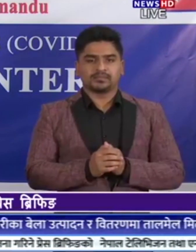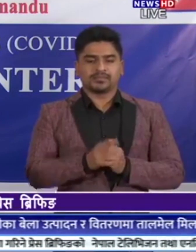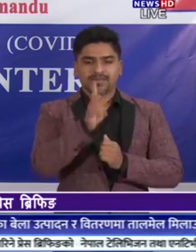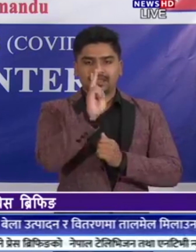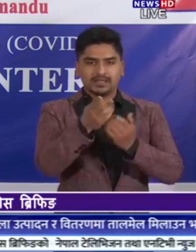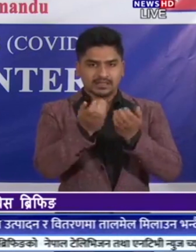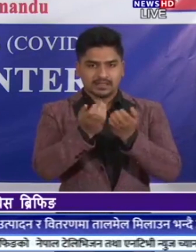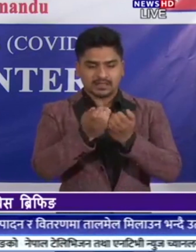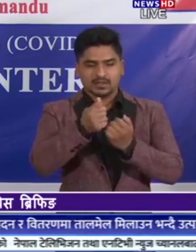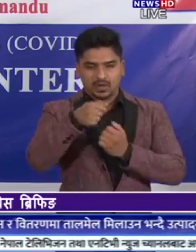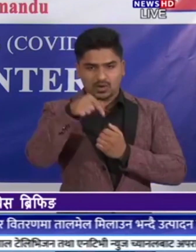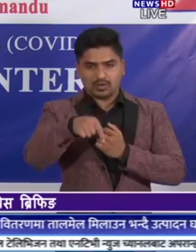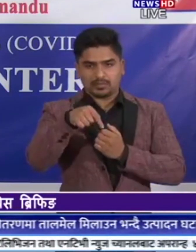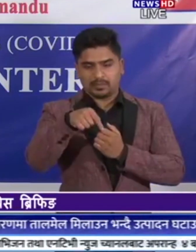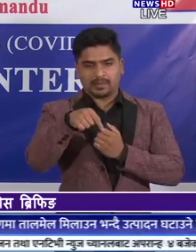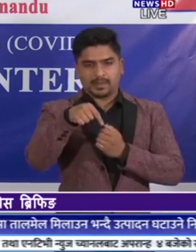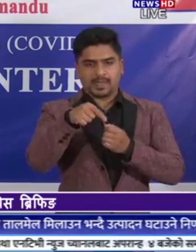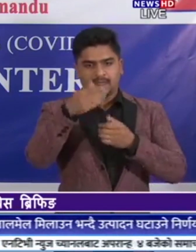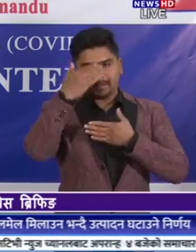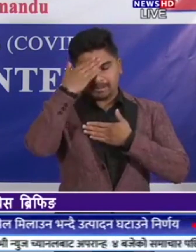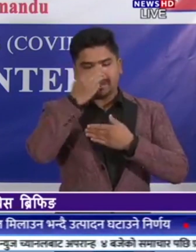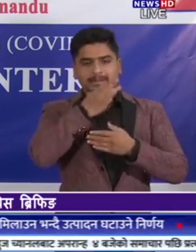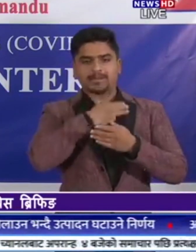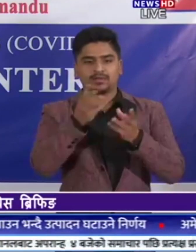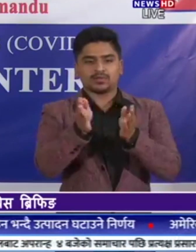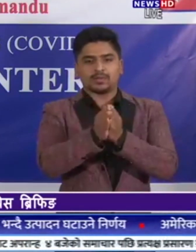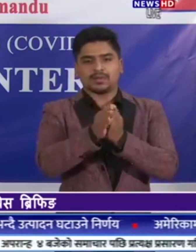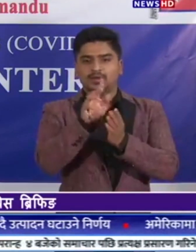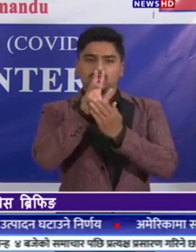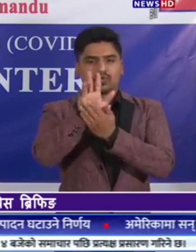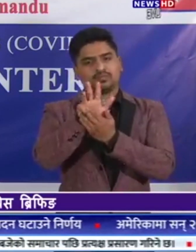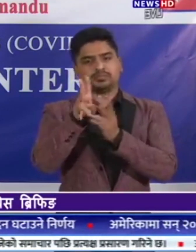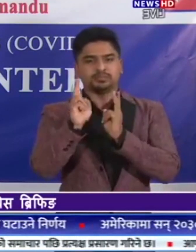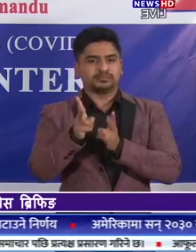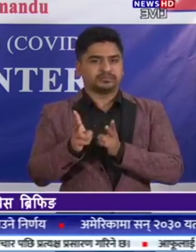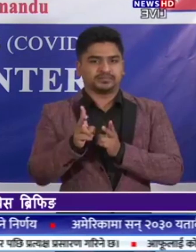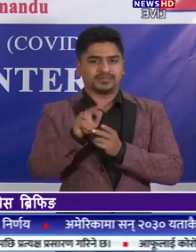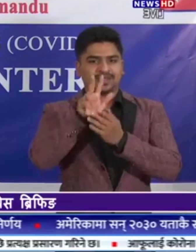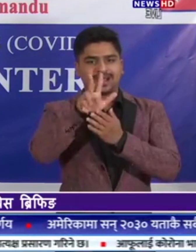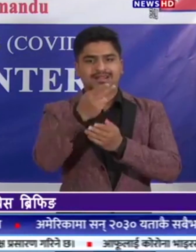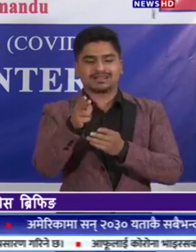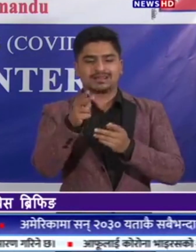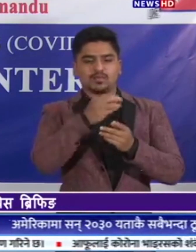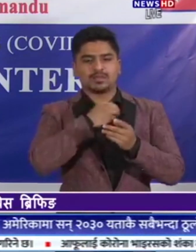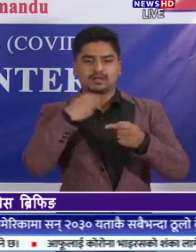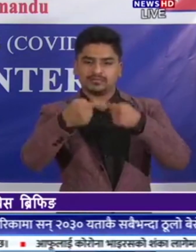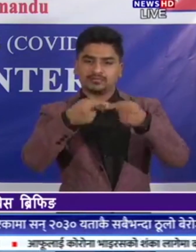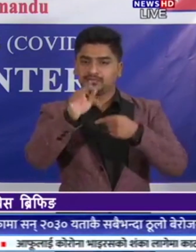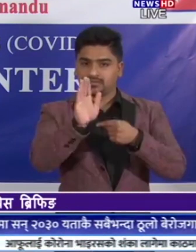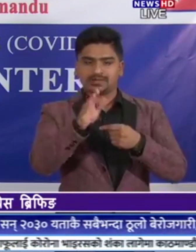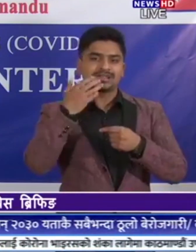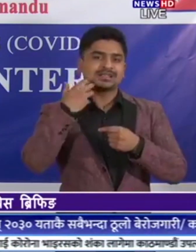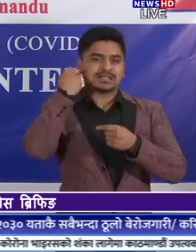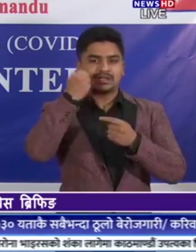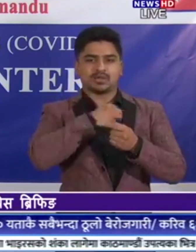तेसे गरी अघले को अमरो संक्रमित को संख्या जम्मा नउने हो, रो आर जाना उपचार को क्रमा हनून छा, जो